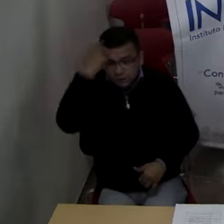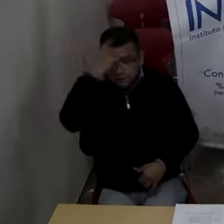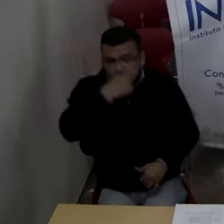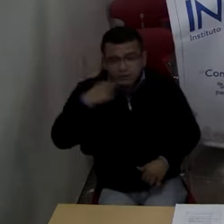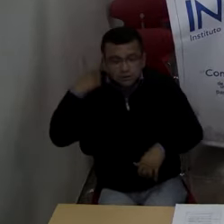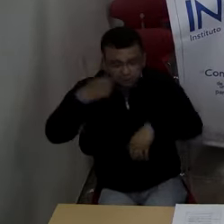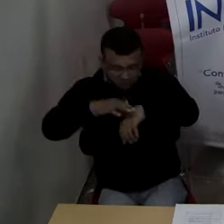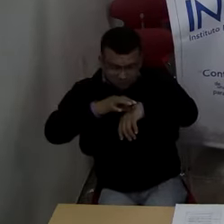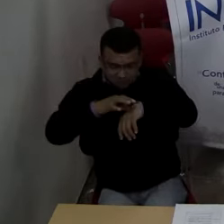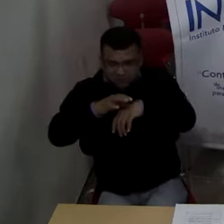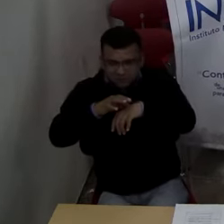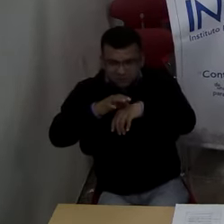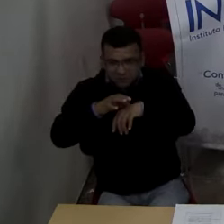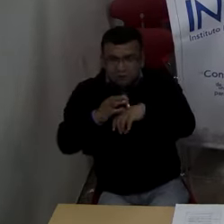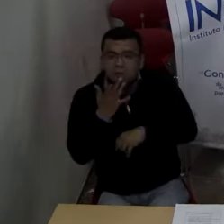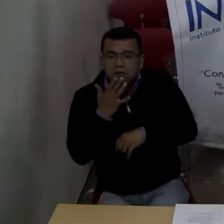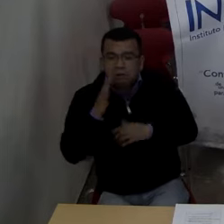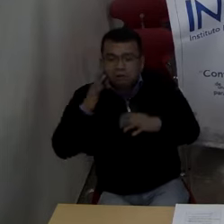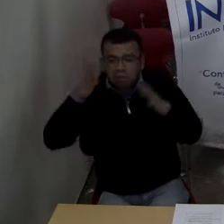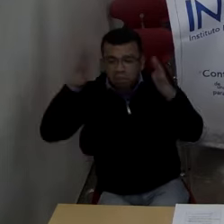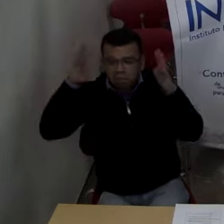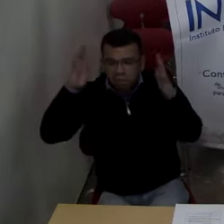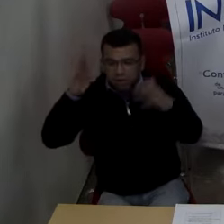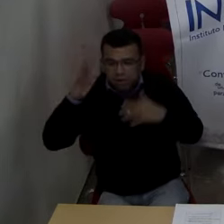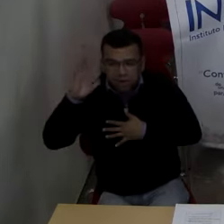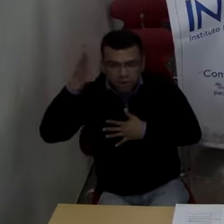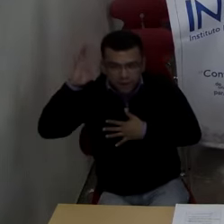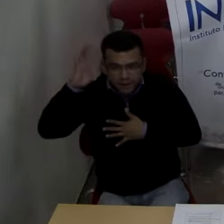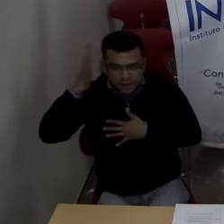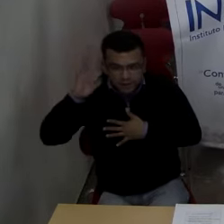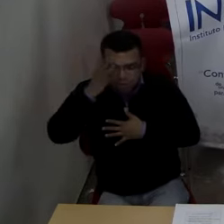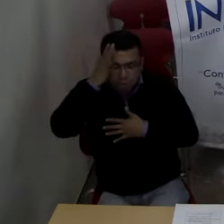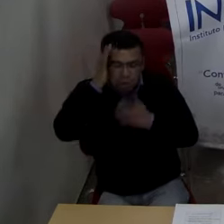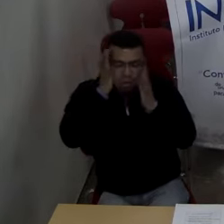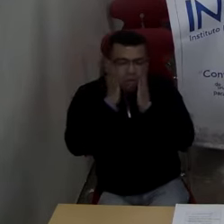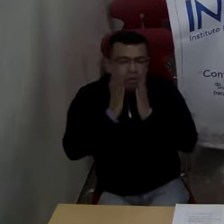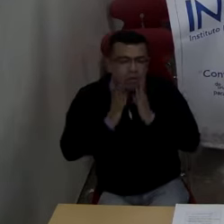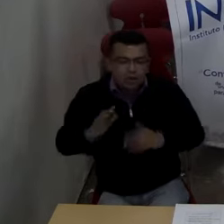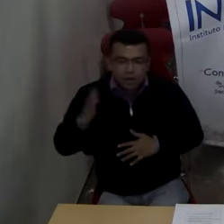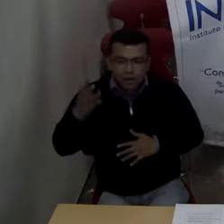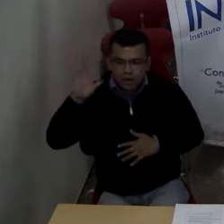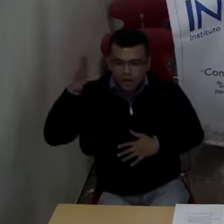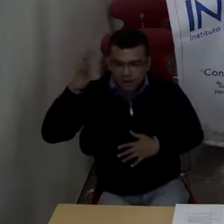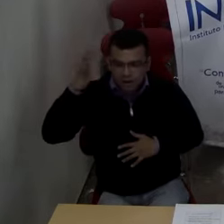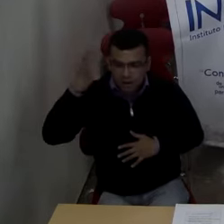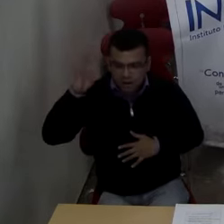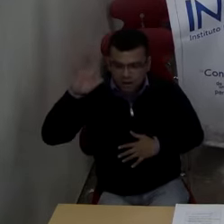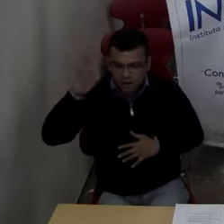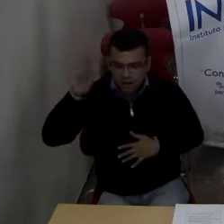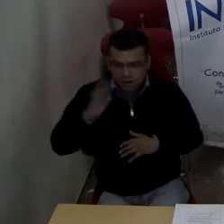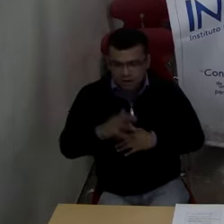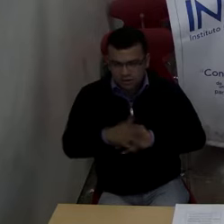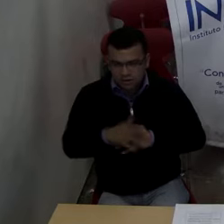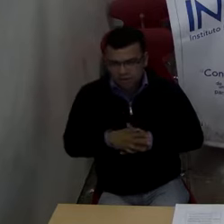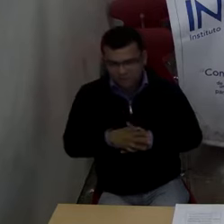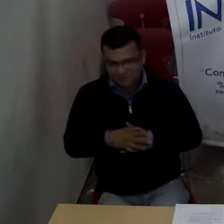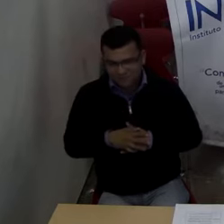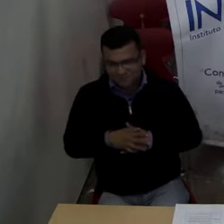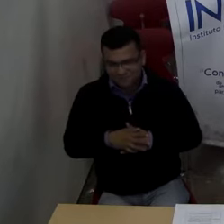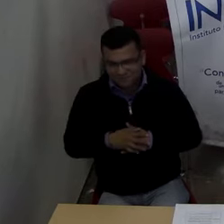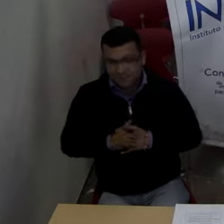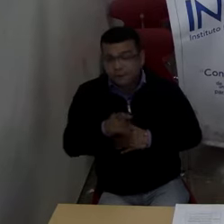Cuando el bebé nace, todas las parejas, todas preguntan, ¿el nené está bien? ¿La nena está bien?